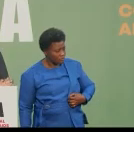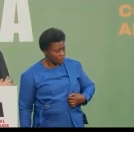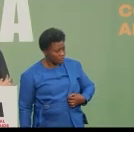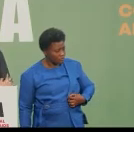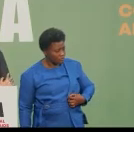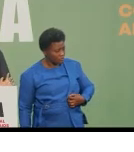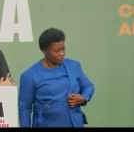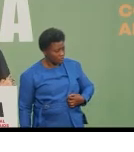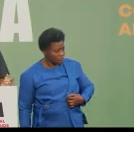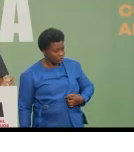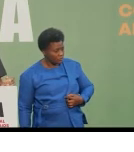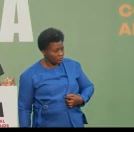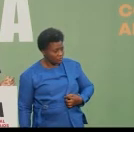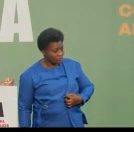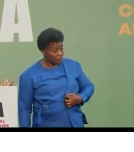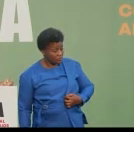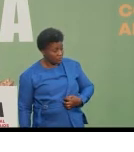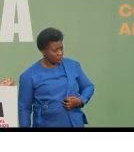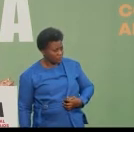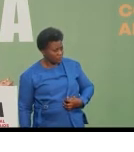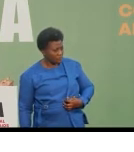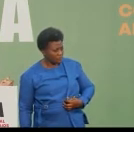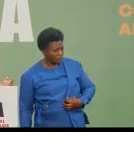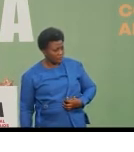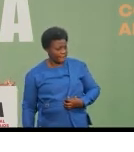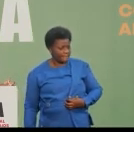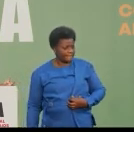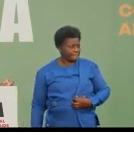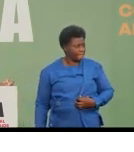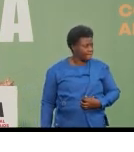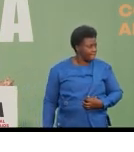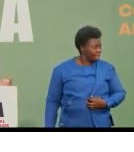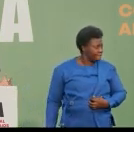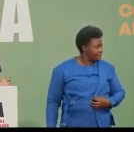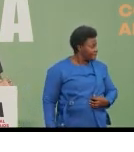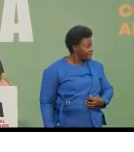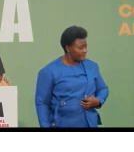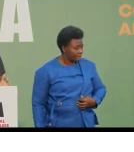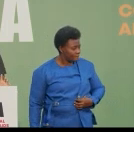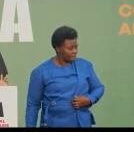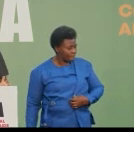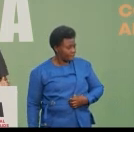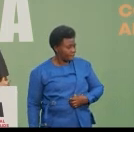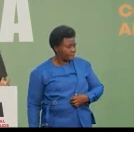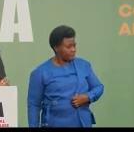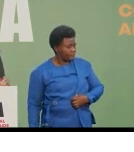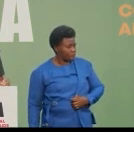y a plus de 75 000 enfants en 2024 qui sont morts des causes liées au